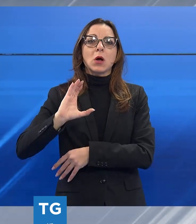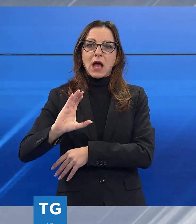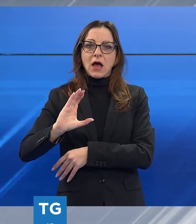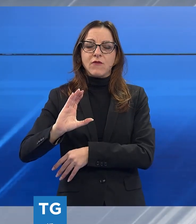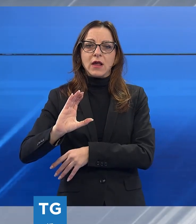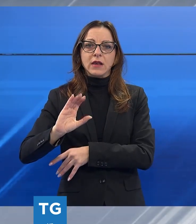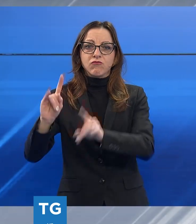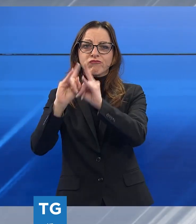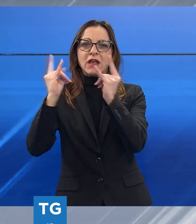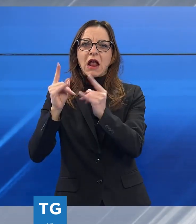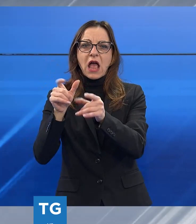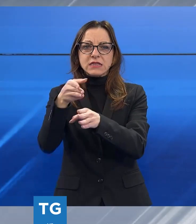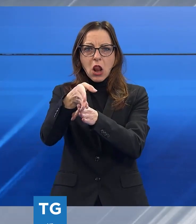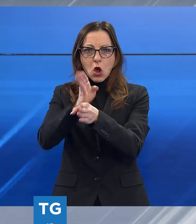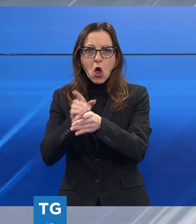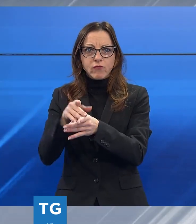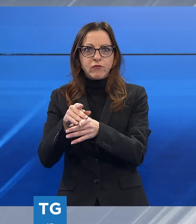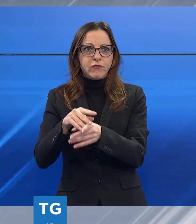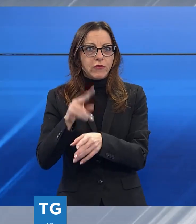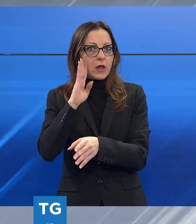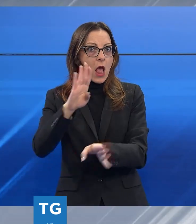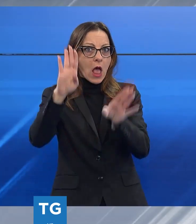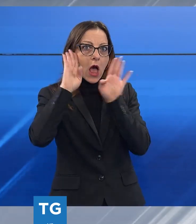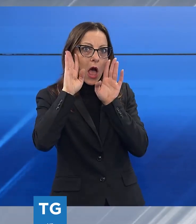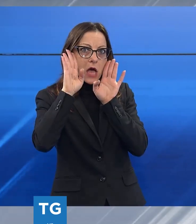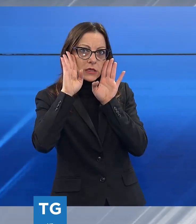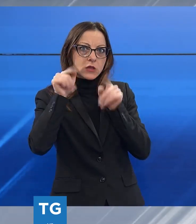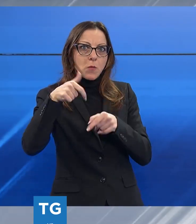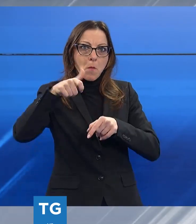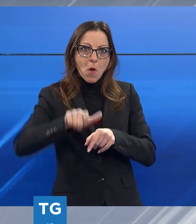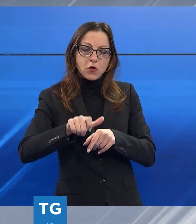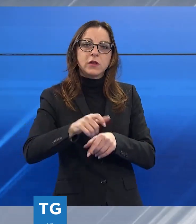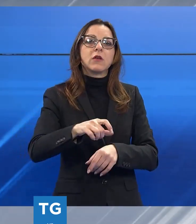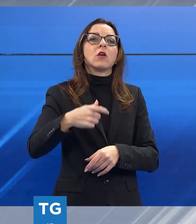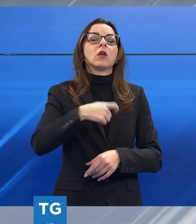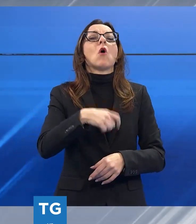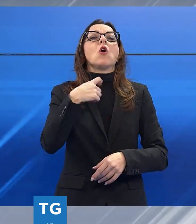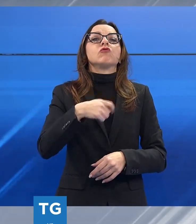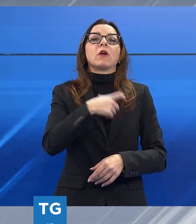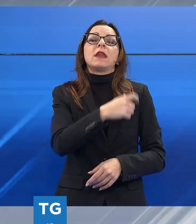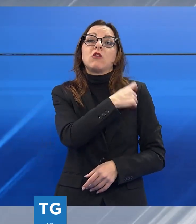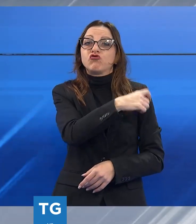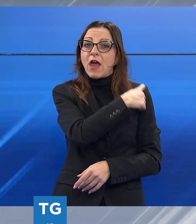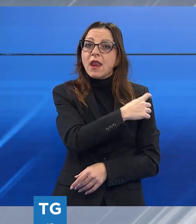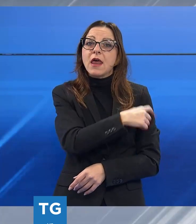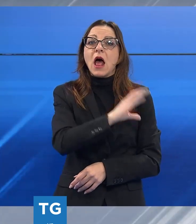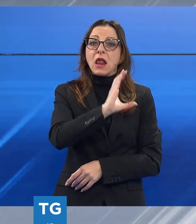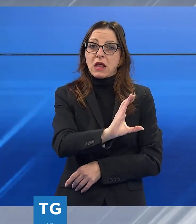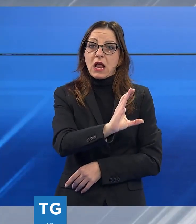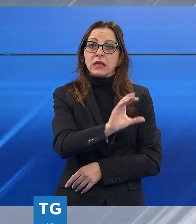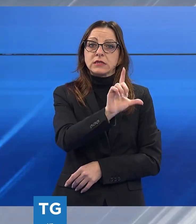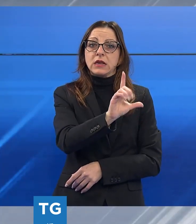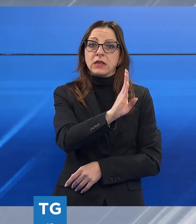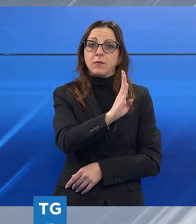di confine, sono in allerta dopo la drammatica sconfitta del generale Custer a Little Bighorn. Al